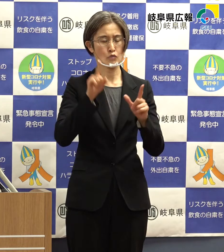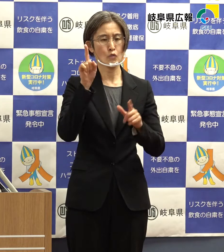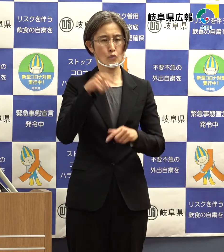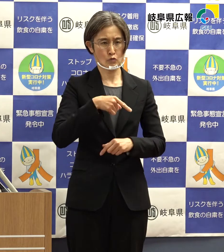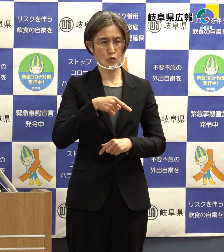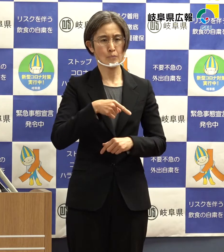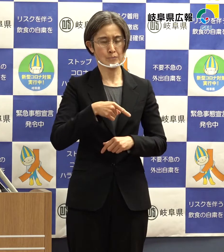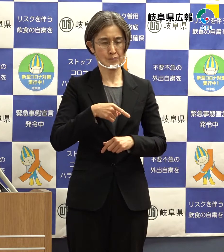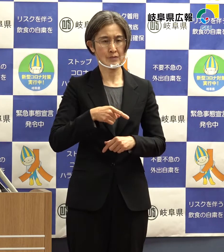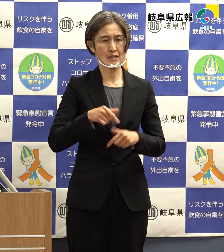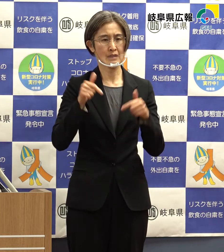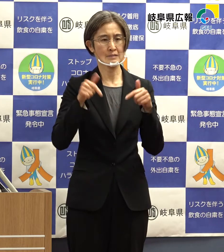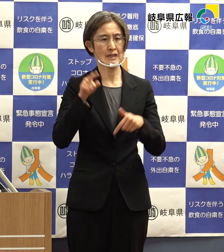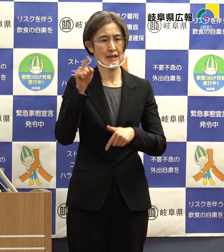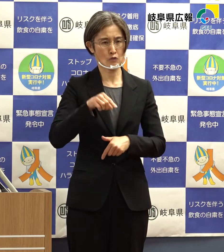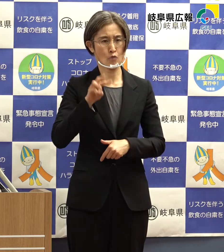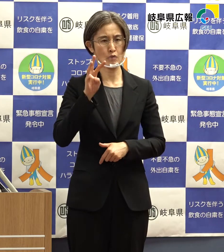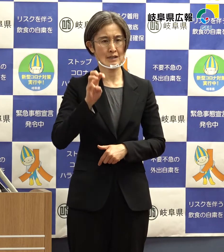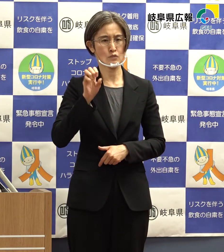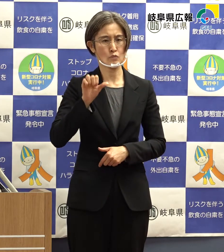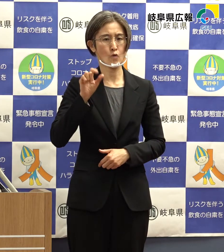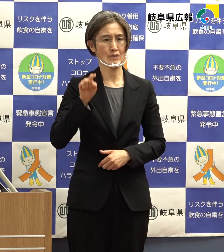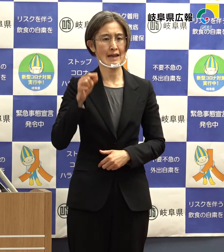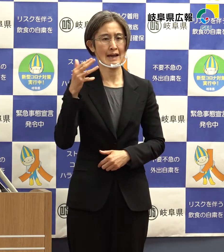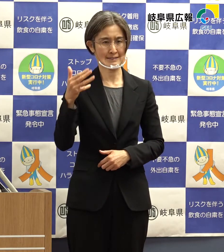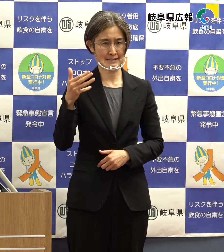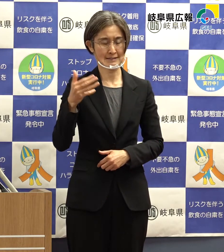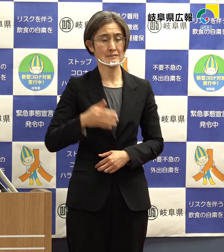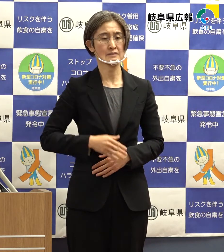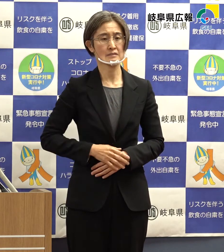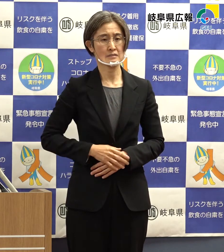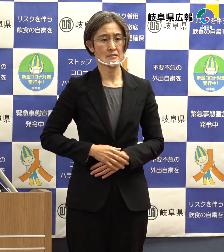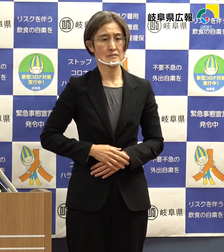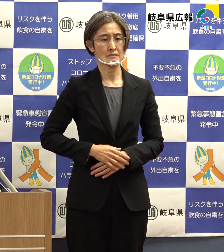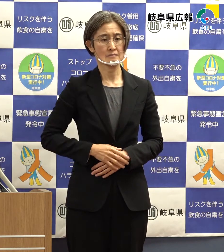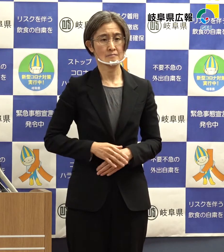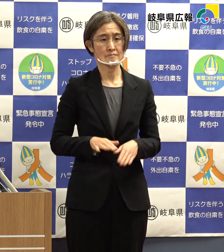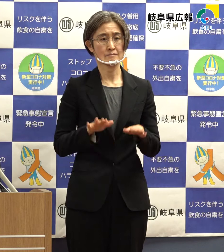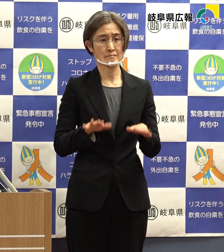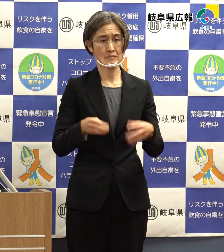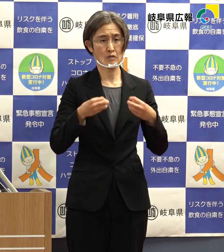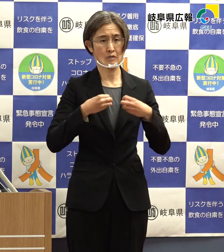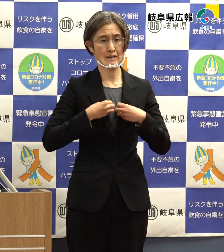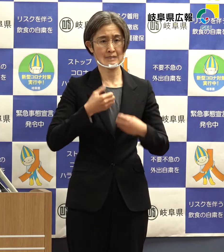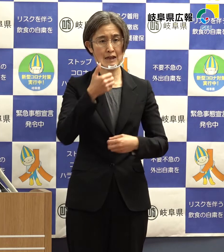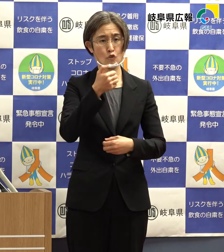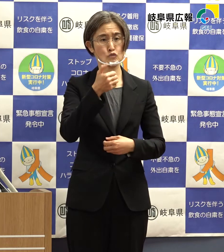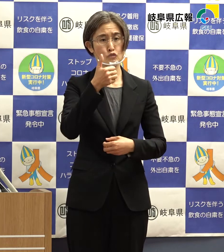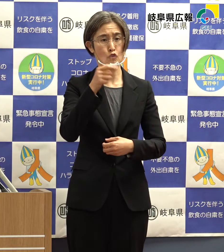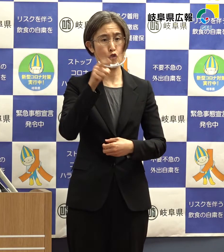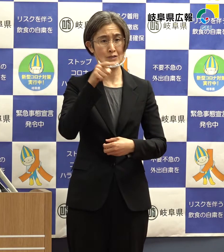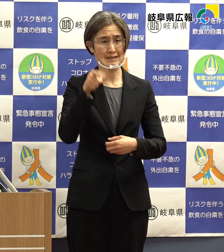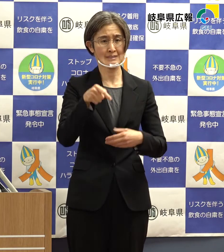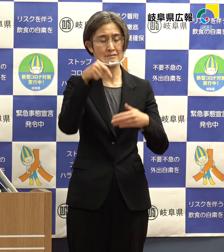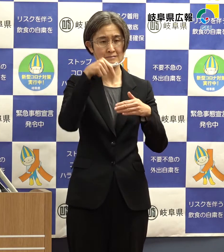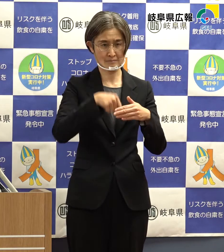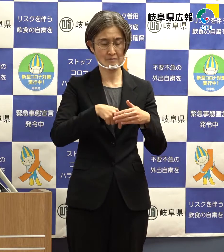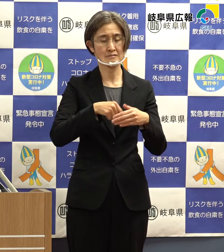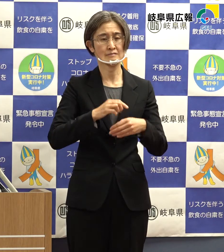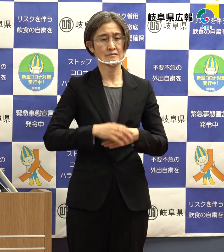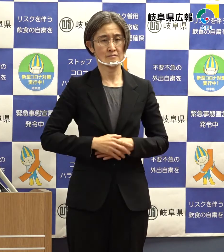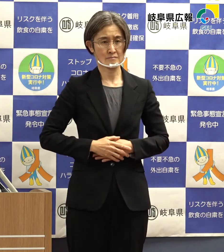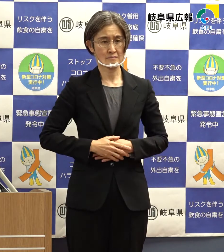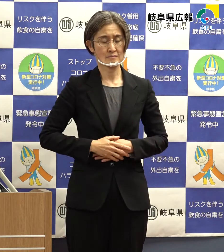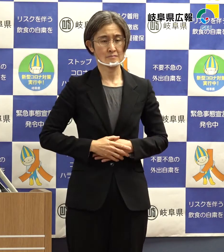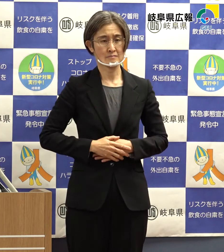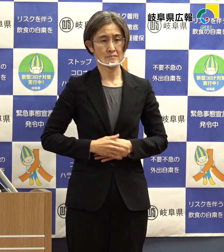濃が 35.8% ということであります。で、この55人の内訳ですけども、まあ、概ね既存の